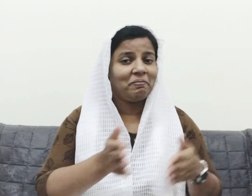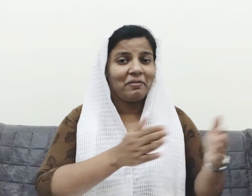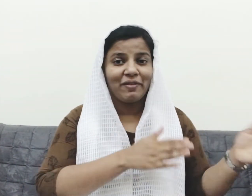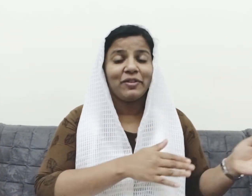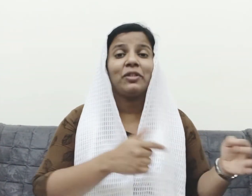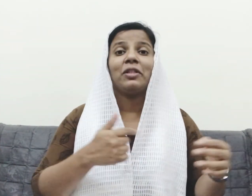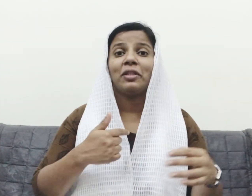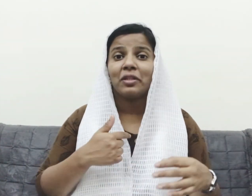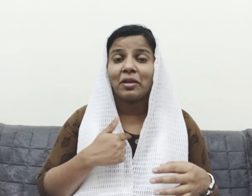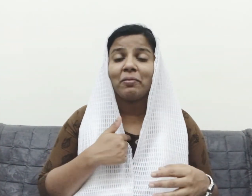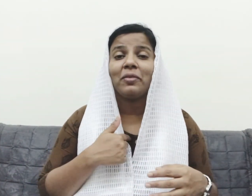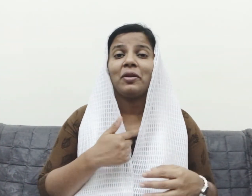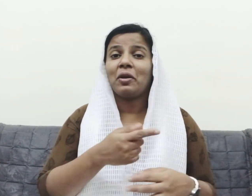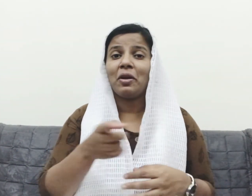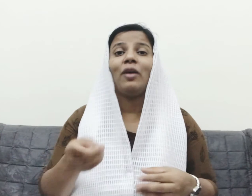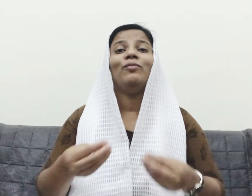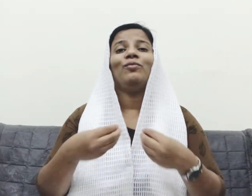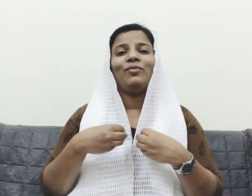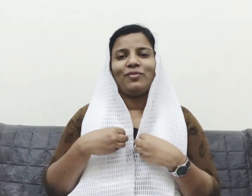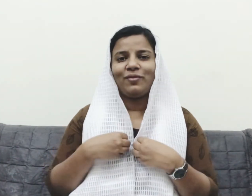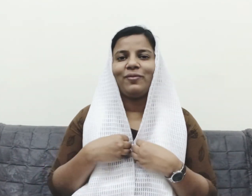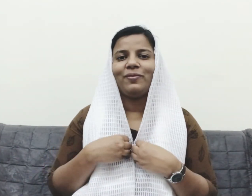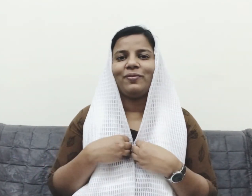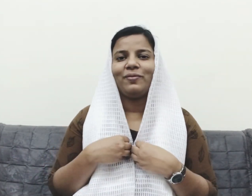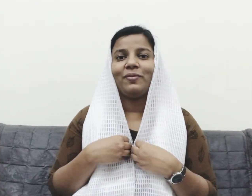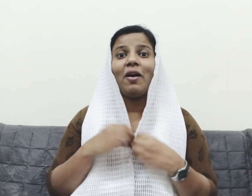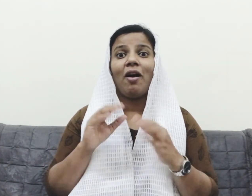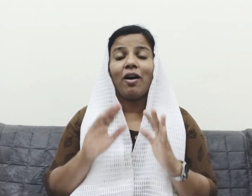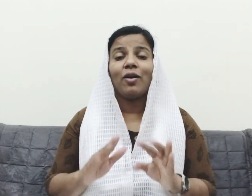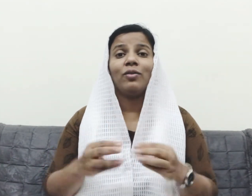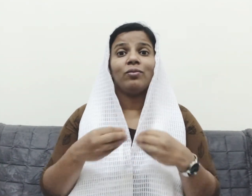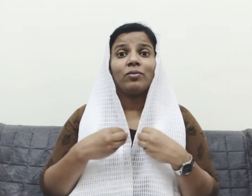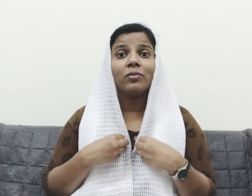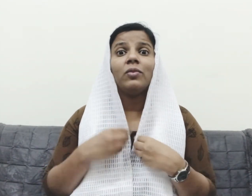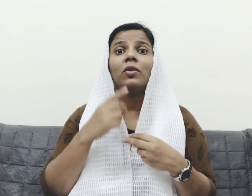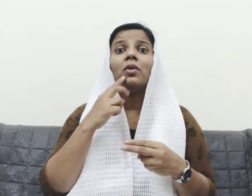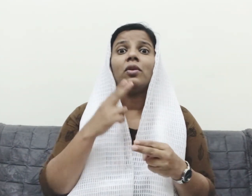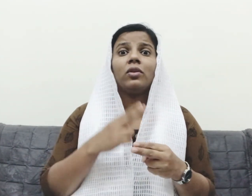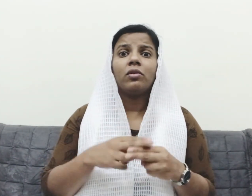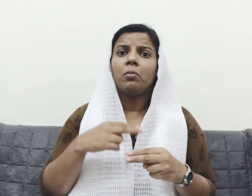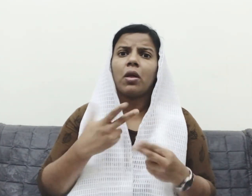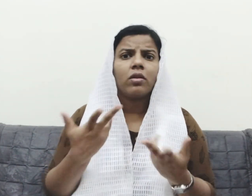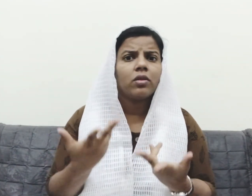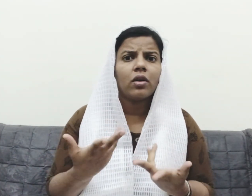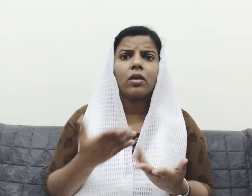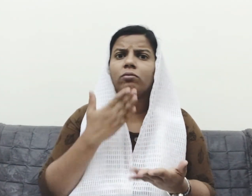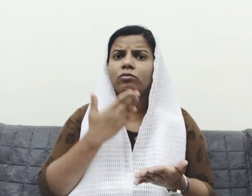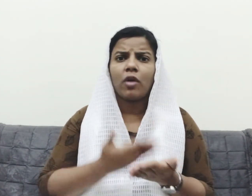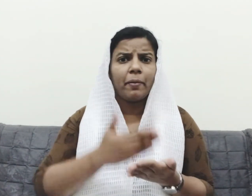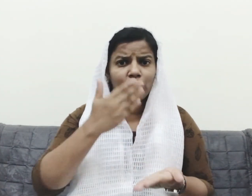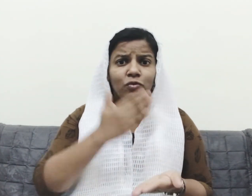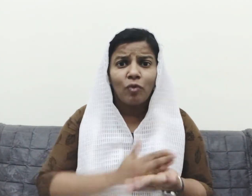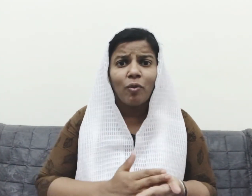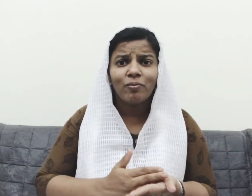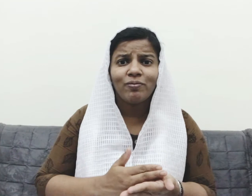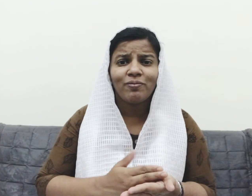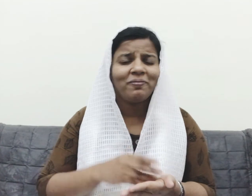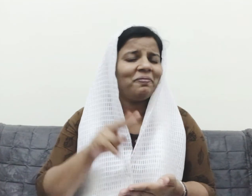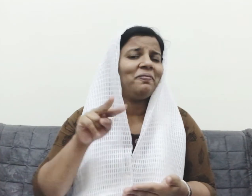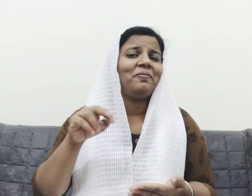നമുക്ക് വേണ്ടി തരിക, നമുക്ക് എല്ലാവർക്കും വേണ്ടി തരിക. അപ്പം അങ്ങനെ തന്നെങ്കിൽ പിന്നെ നമ്മുടെ എന്തെങ്കിലും നന്മ മുടക്കുമോ പ്രിയപ്പെട്ടവരെ? ഈ കർത്താവിനെ